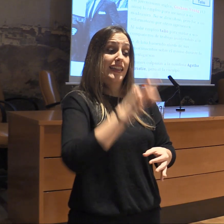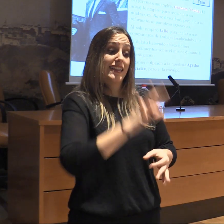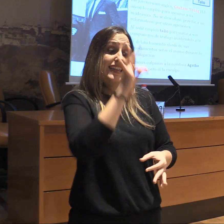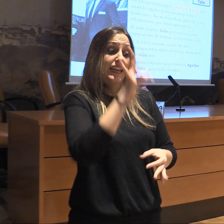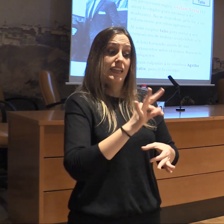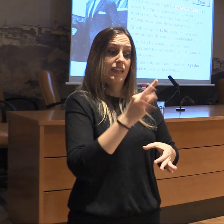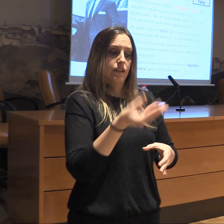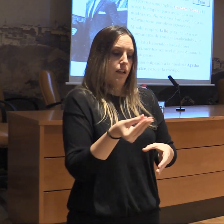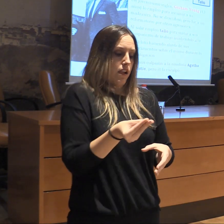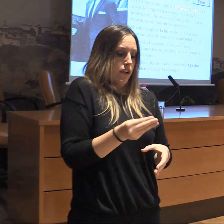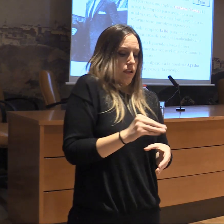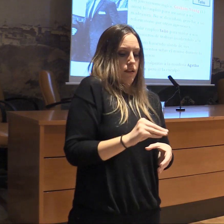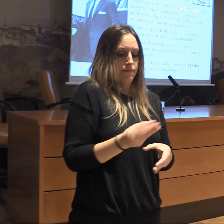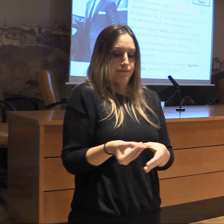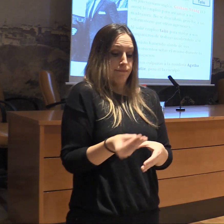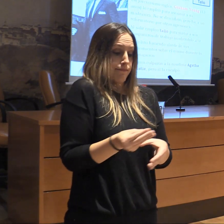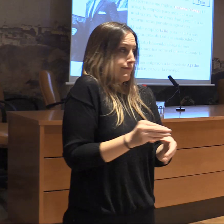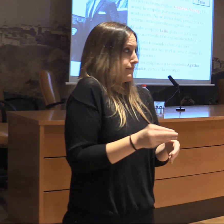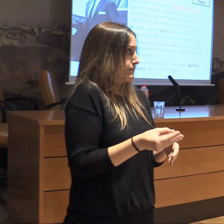nadie tenía idea, ya llevaban